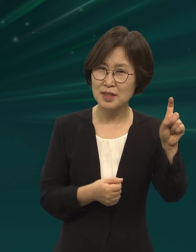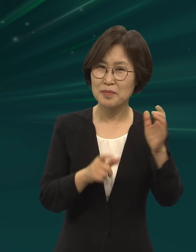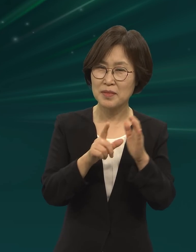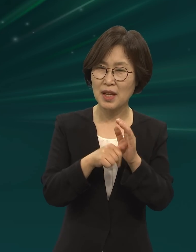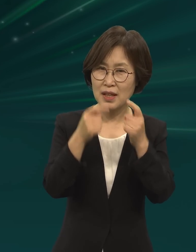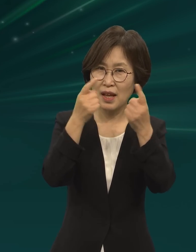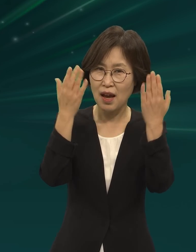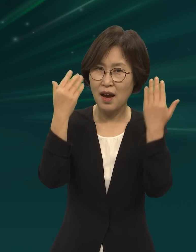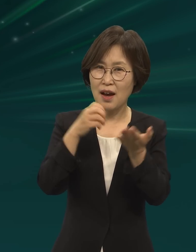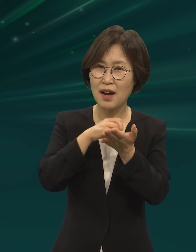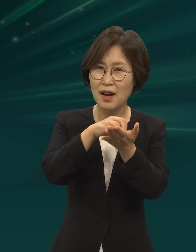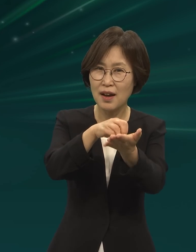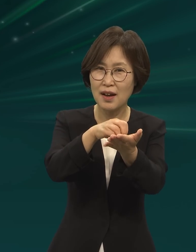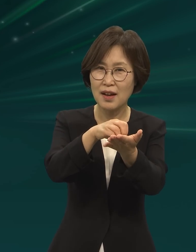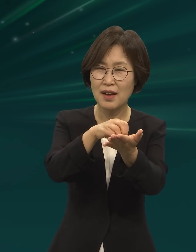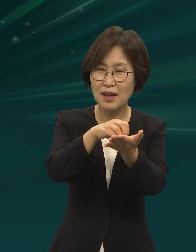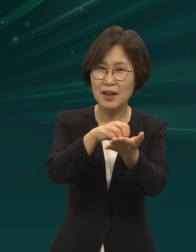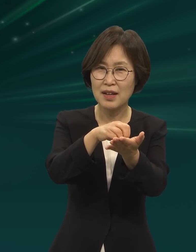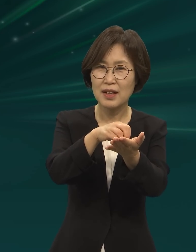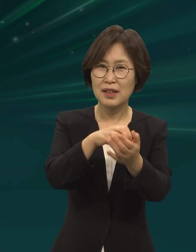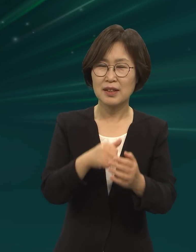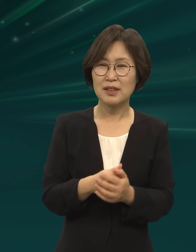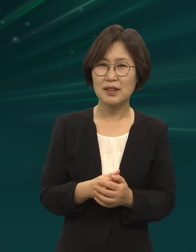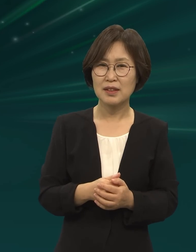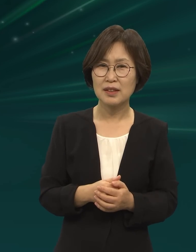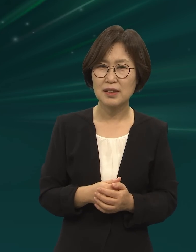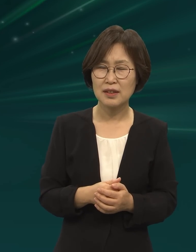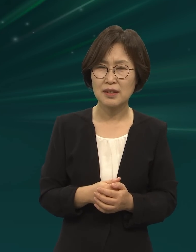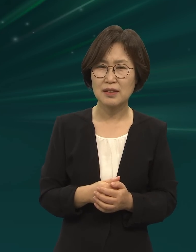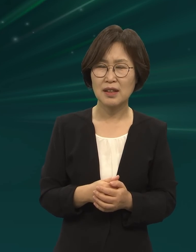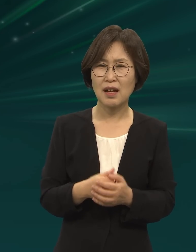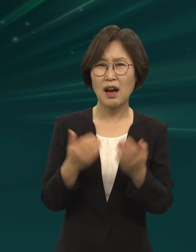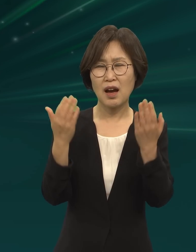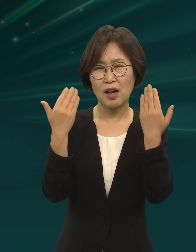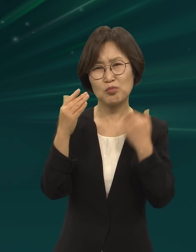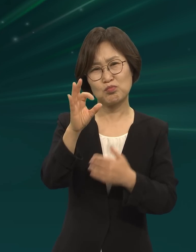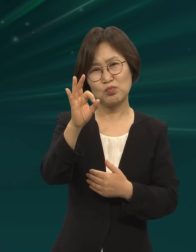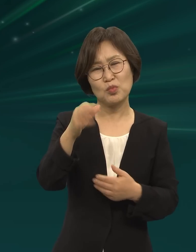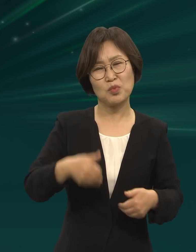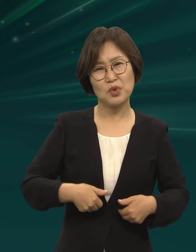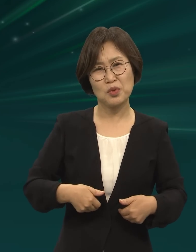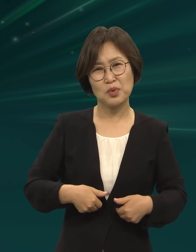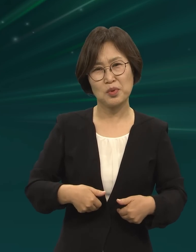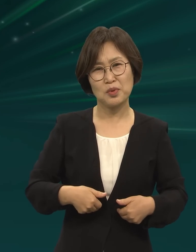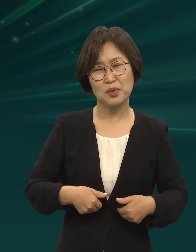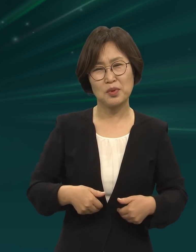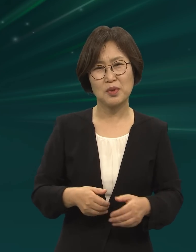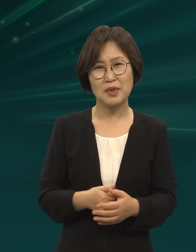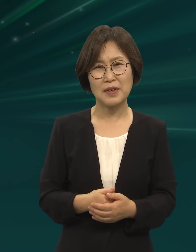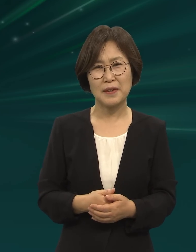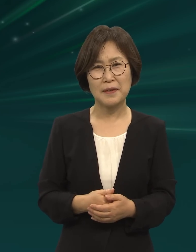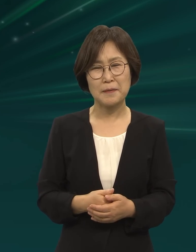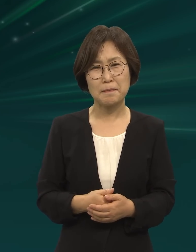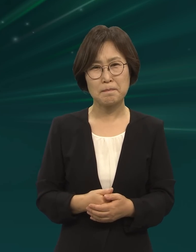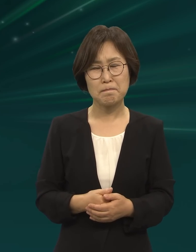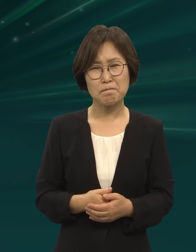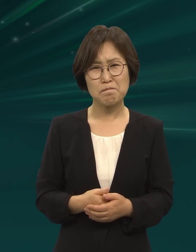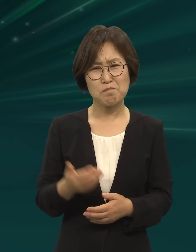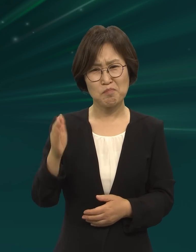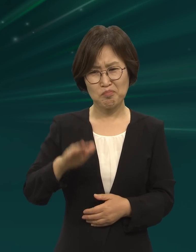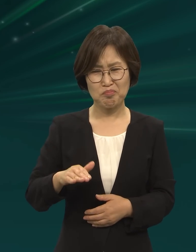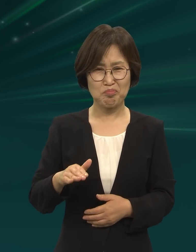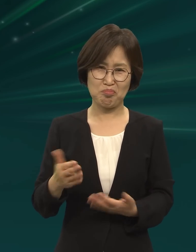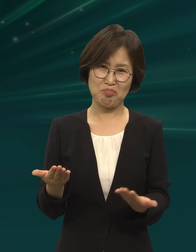대학교를 올라갔는데 그때 이제 학비를 필요했습니다. 학비를 필요했는데 저한테 돈이